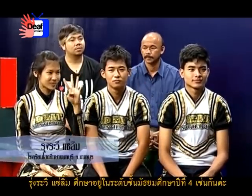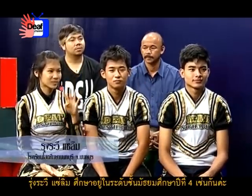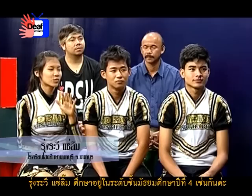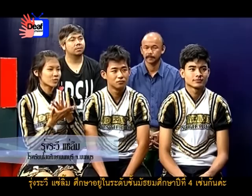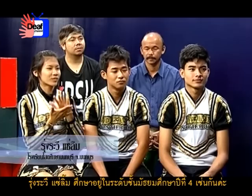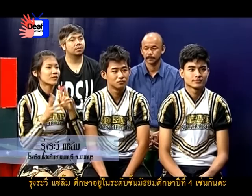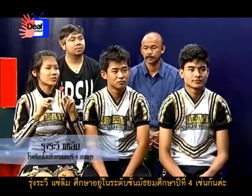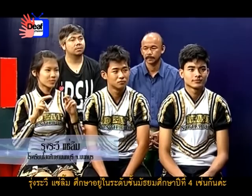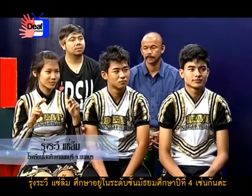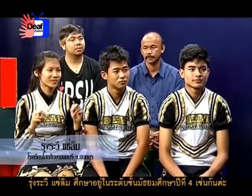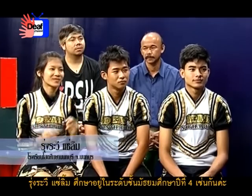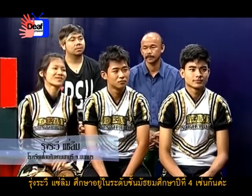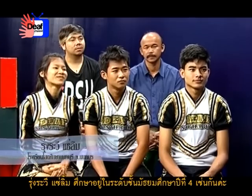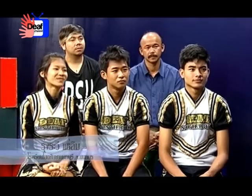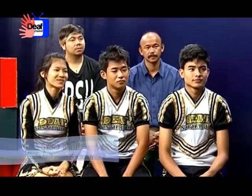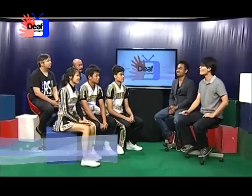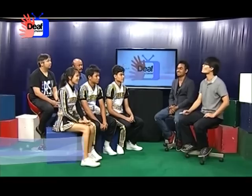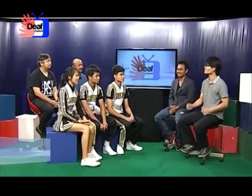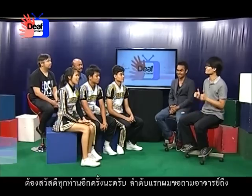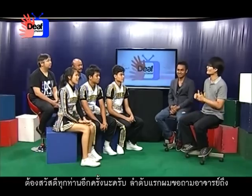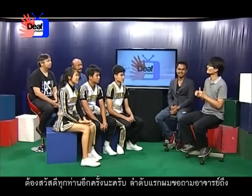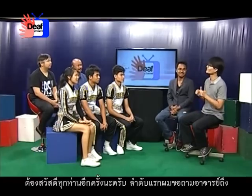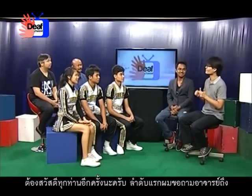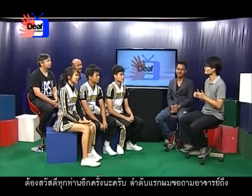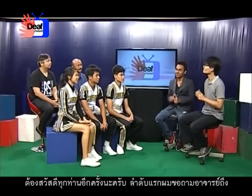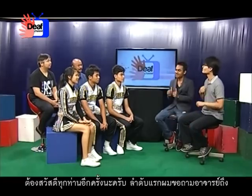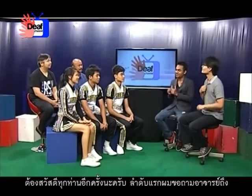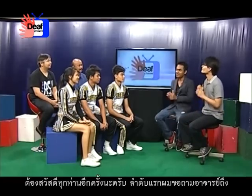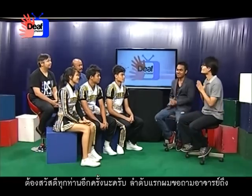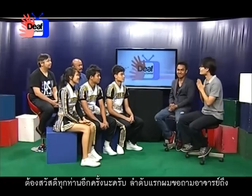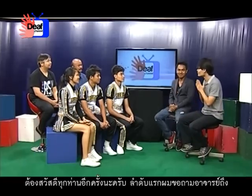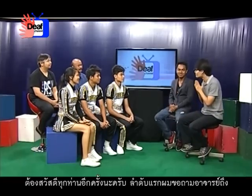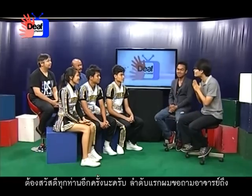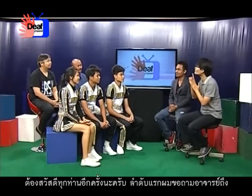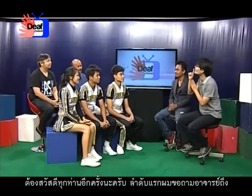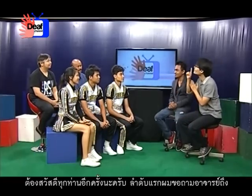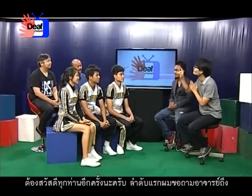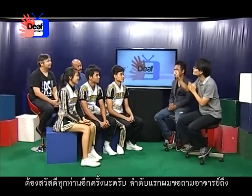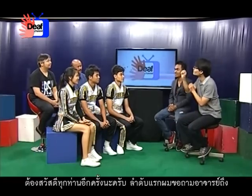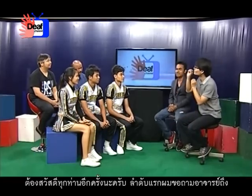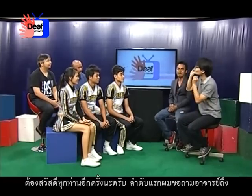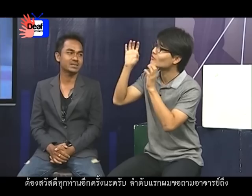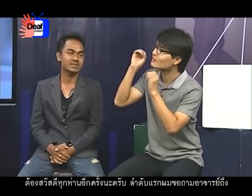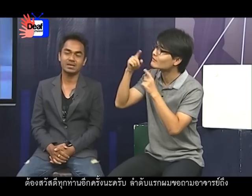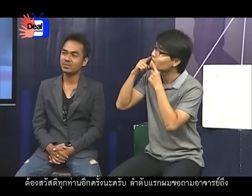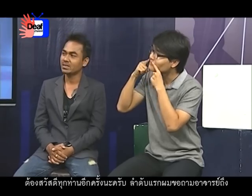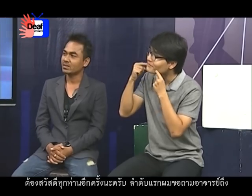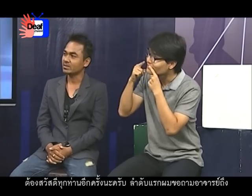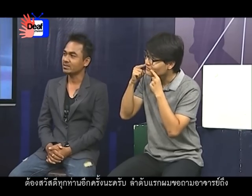าอยู่ในระดับชั้นม.4เช่นกันค่ะ ต้องสวัสดีทุกท่านอีกครั้งนะครับลำดับแรกนะครับผมขอถามอาจ